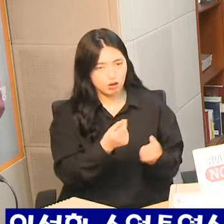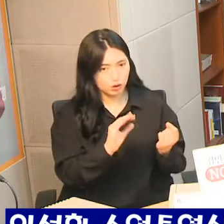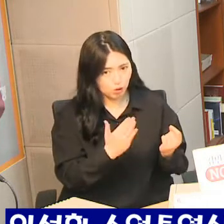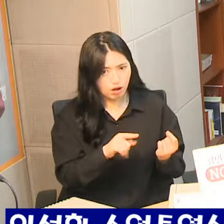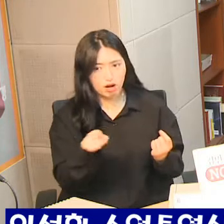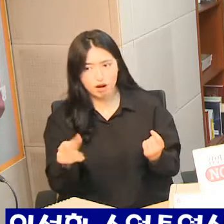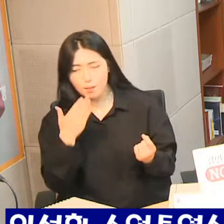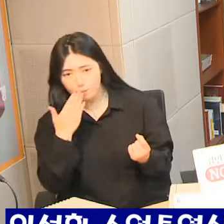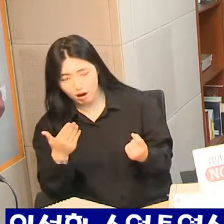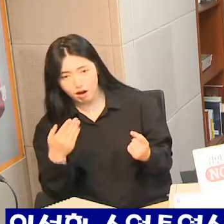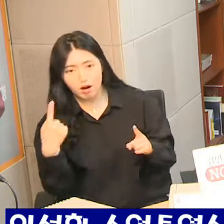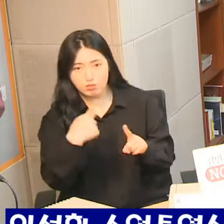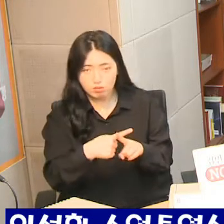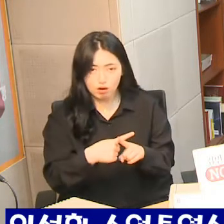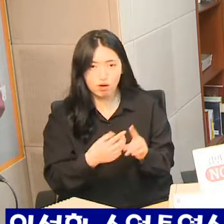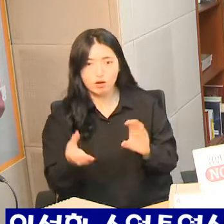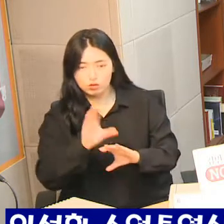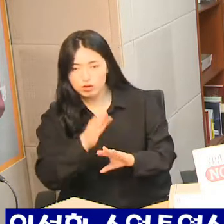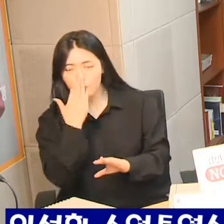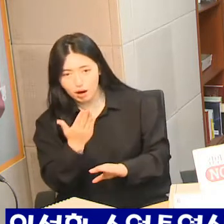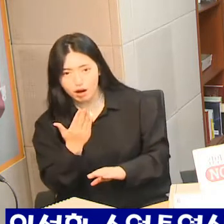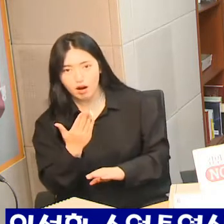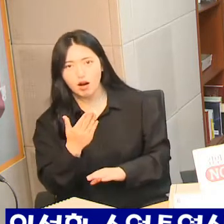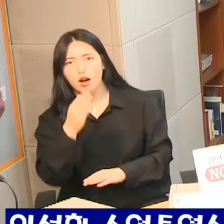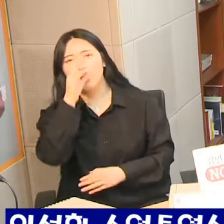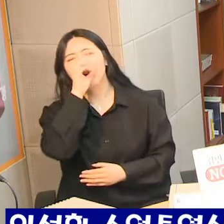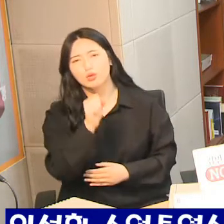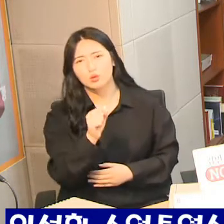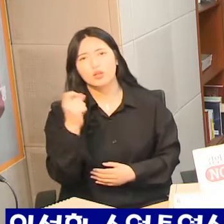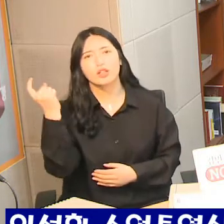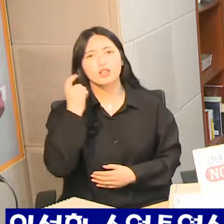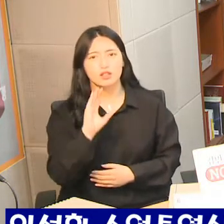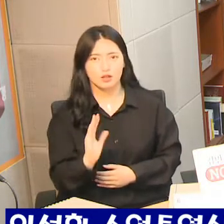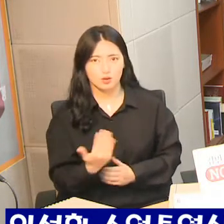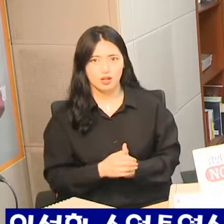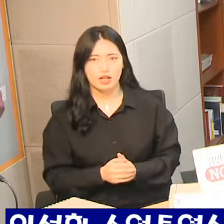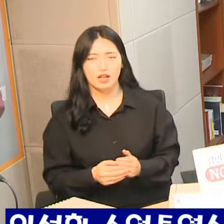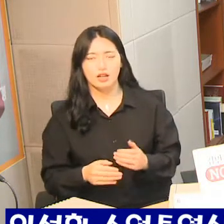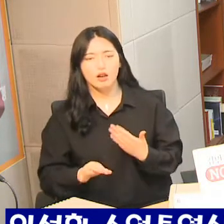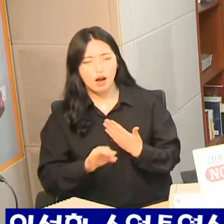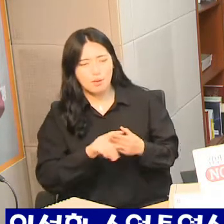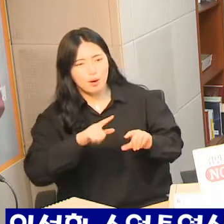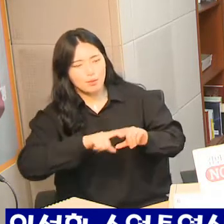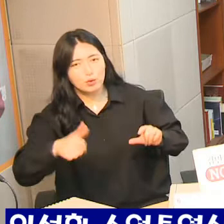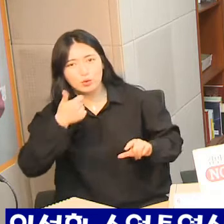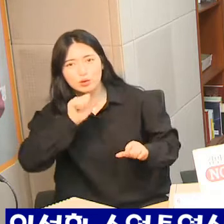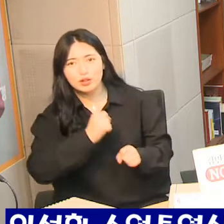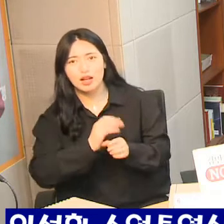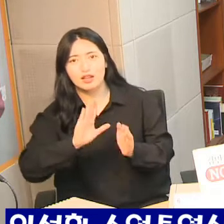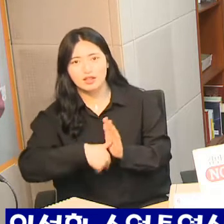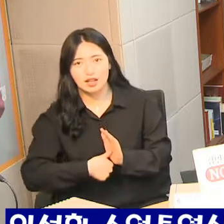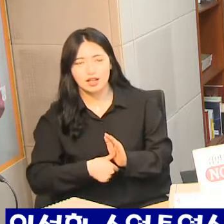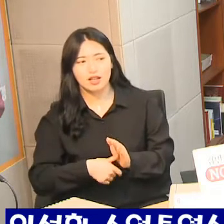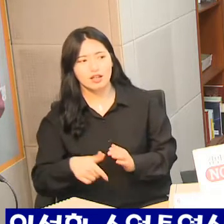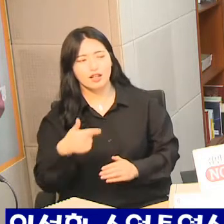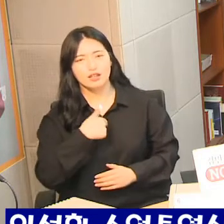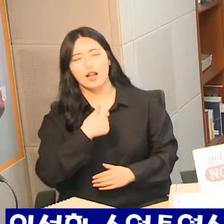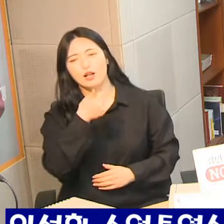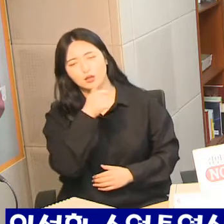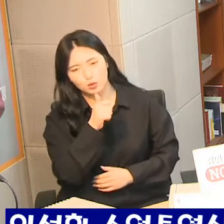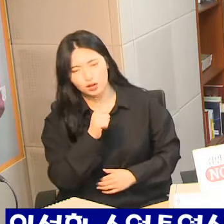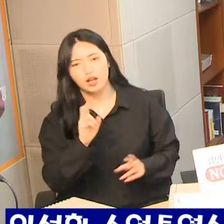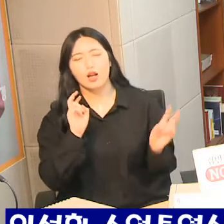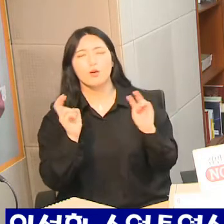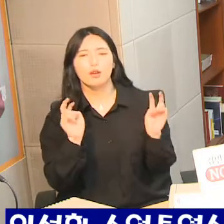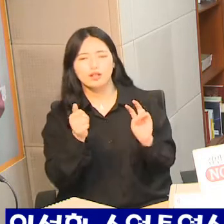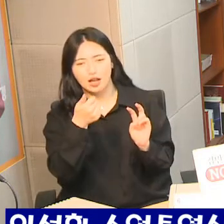거야? 그럼 이렇게 플러스가 되는 거야? 라고 다 좋게 들릴 수밖에 없어요. 그러네요. 보통은 이제 그런 소개할 때 뭐 자신의 소개, 우리